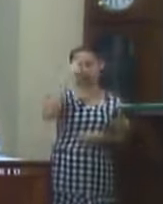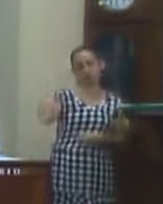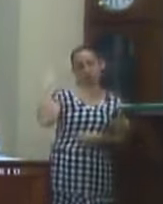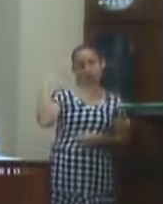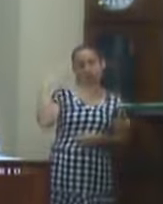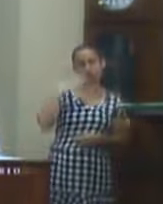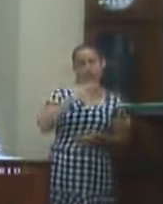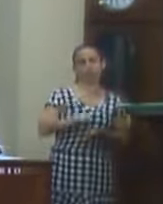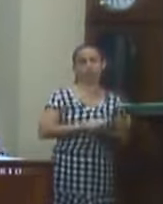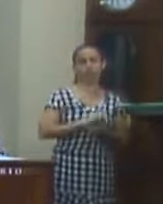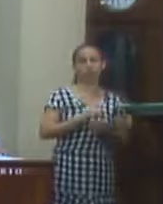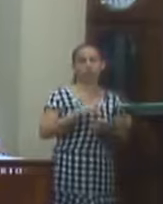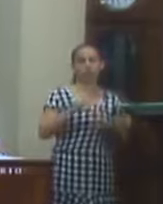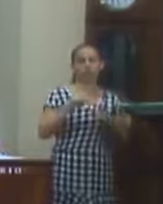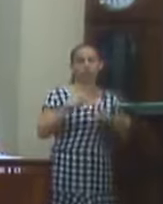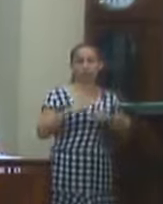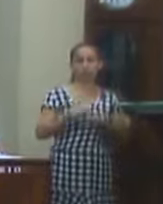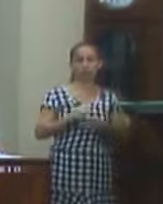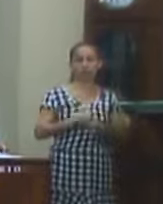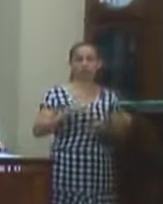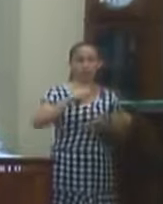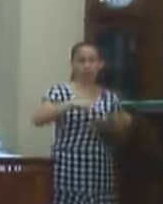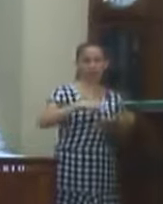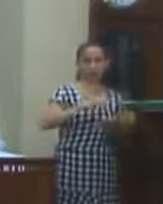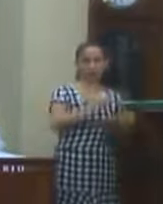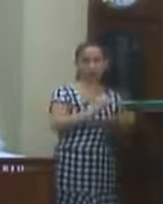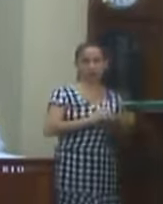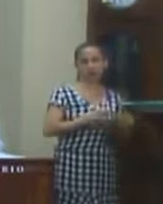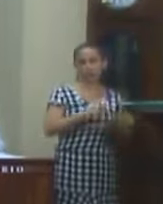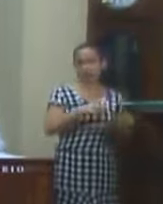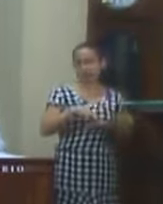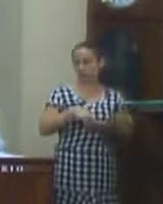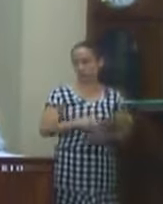de ofícios e correspondências.